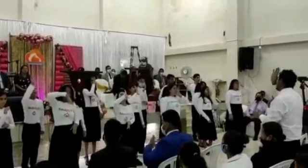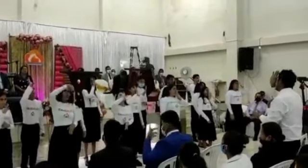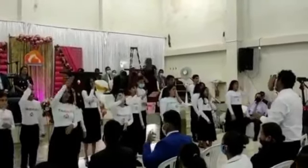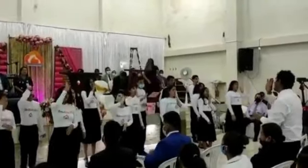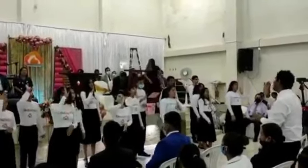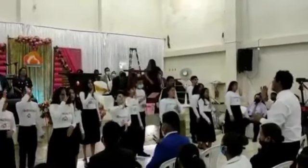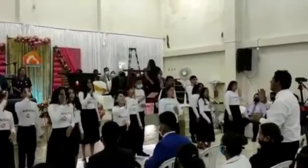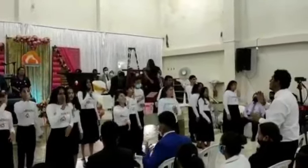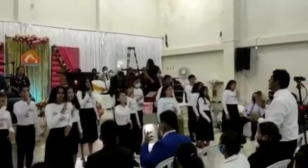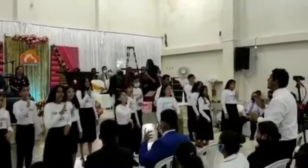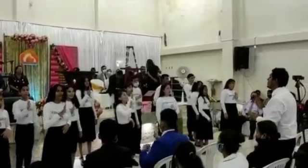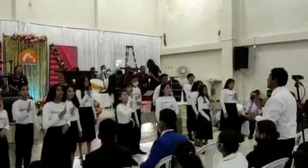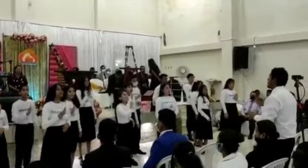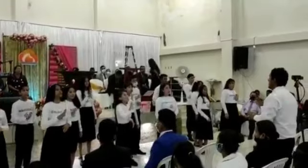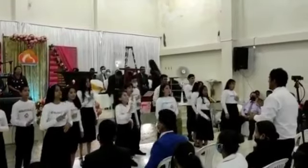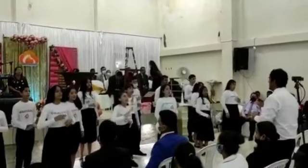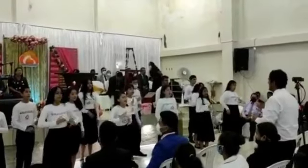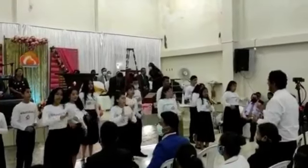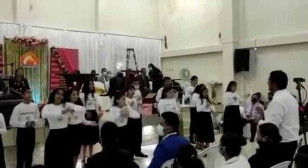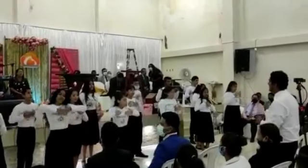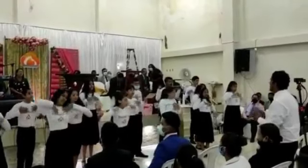Señor.